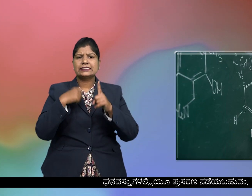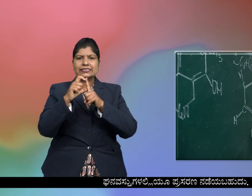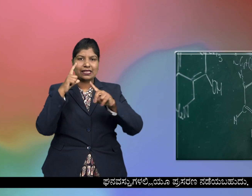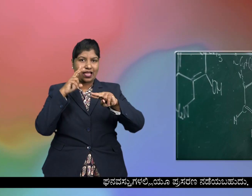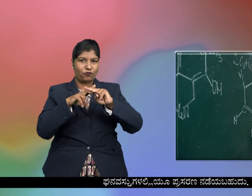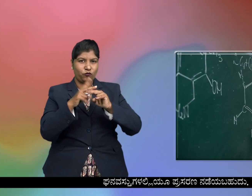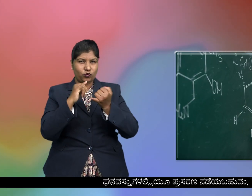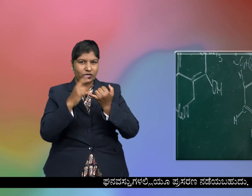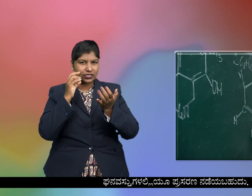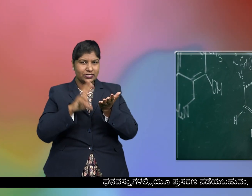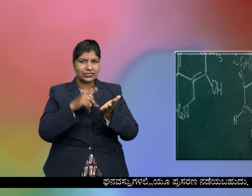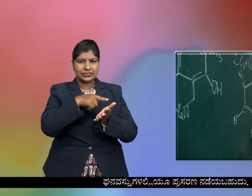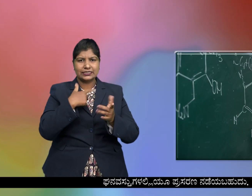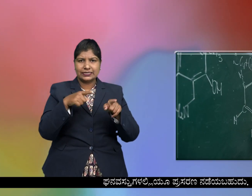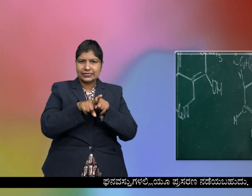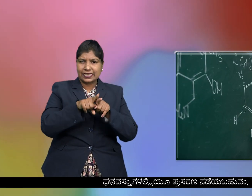ಘನವಸ್ತುಗಳಲ್ಲಿಯೂ ಪ್ರಸರಣ ನಡೆಯಬಹುದು.